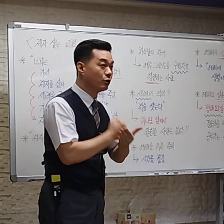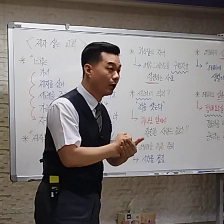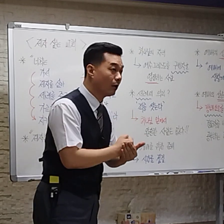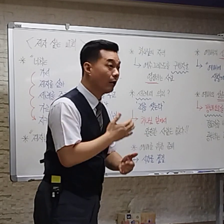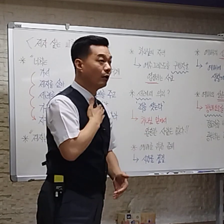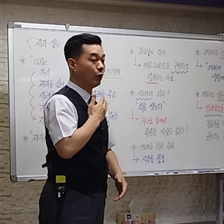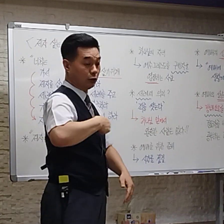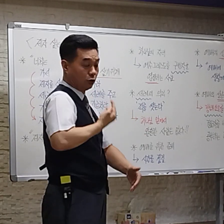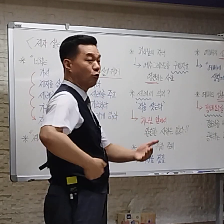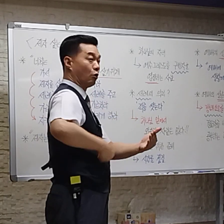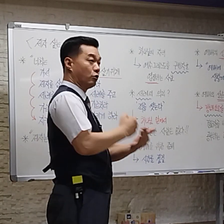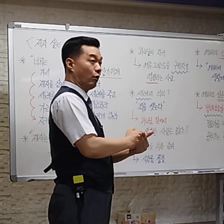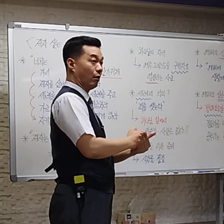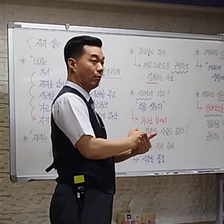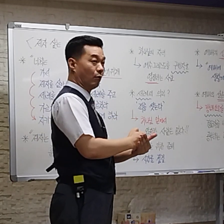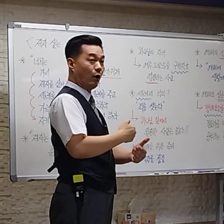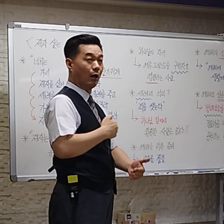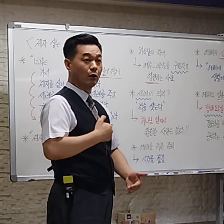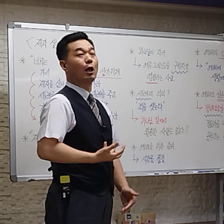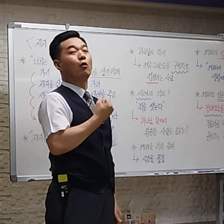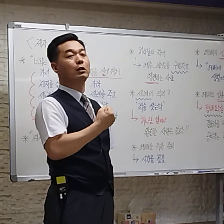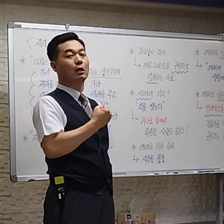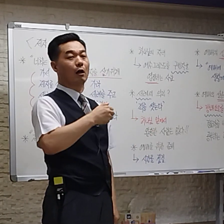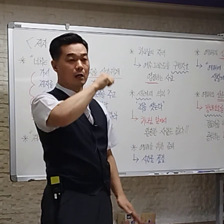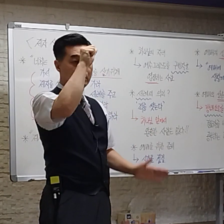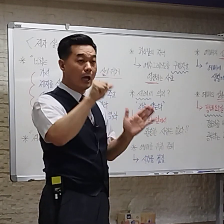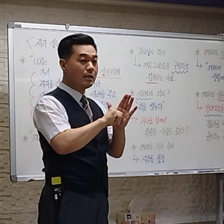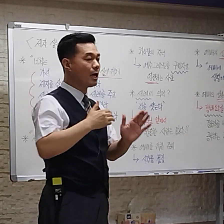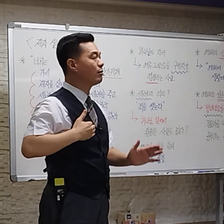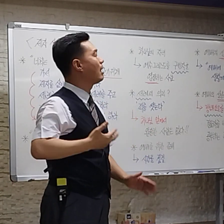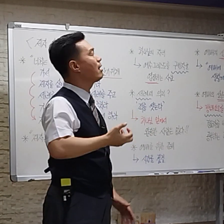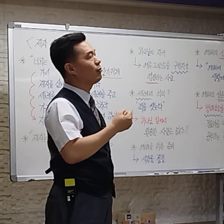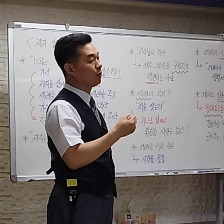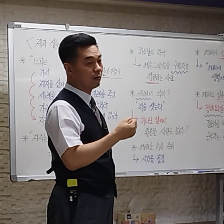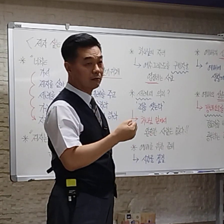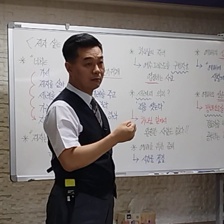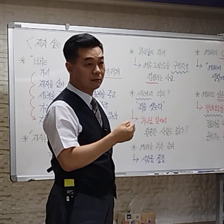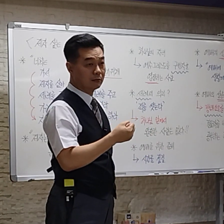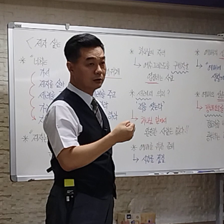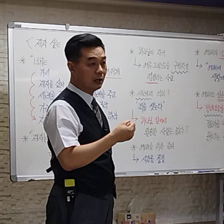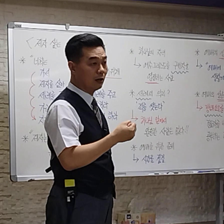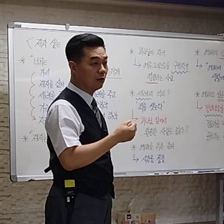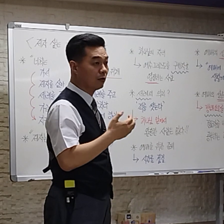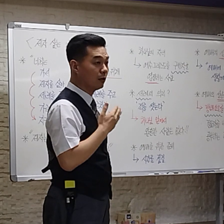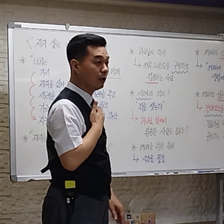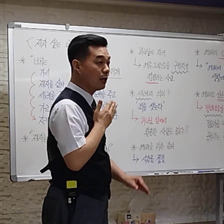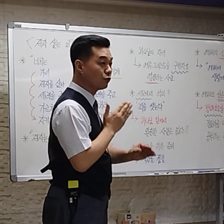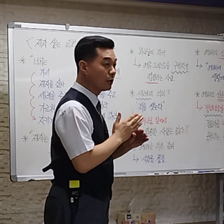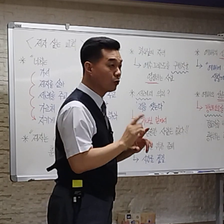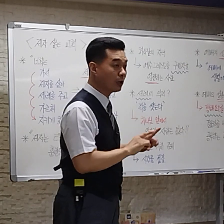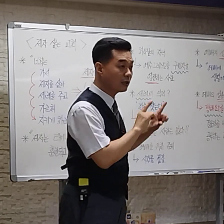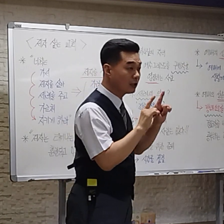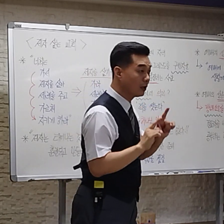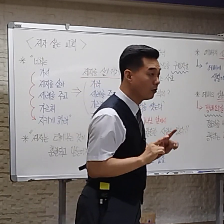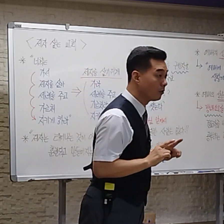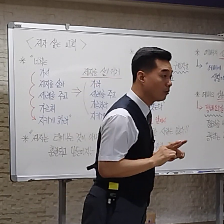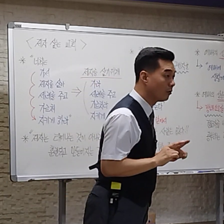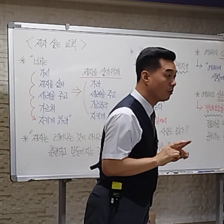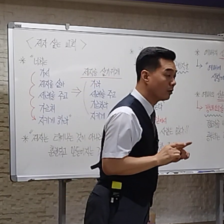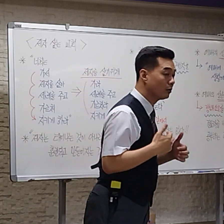결정해? 나 스스로 결정해. 왜? 내 거니까. 내 인생은 나의 거. 그잖아요? 내 중심으로 살았잖아요.